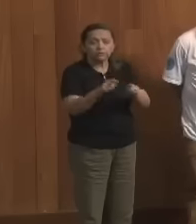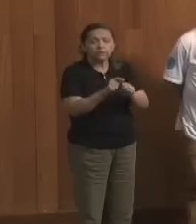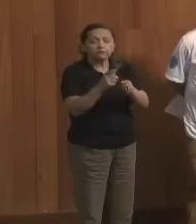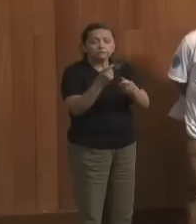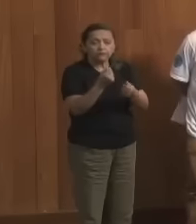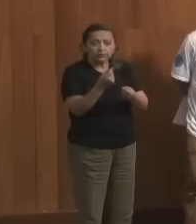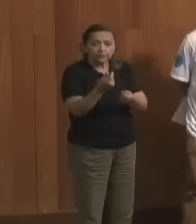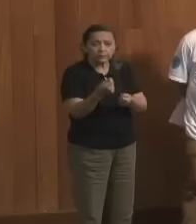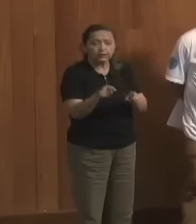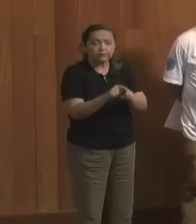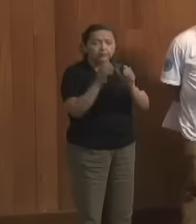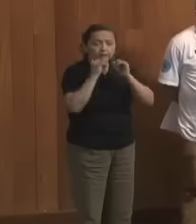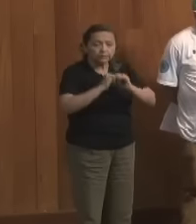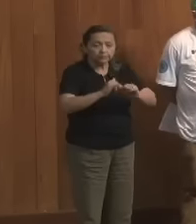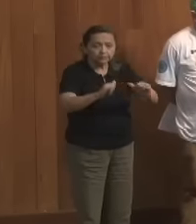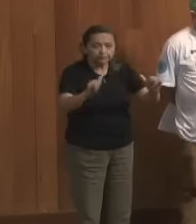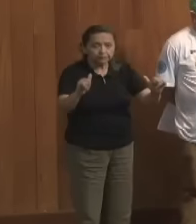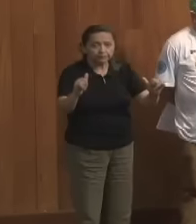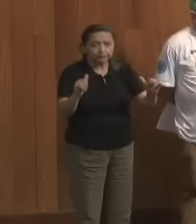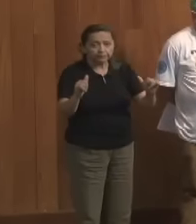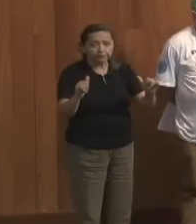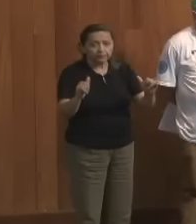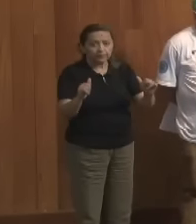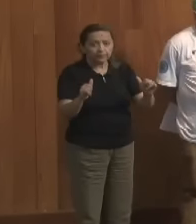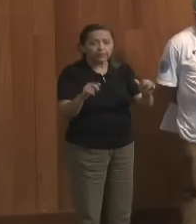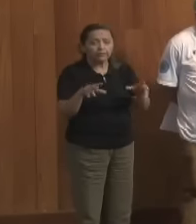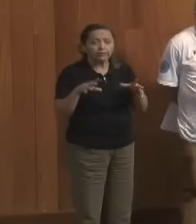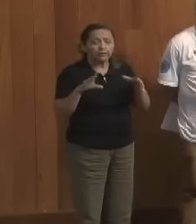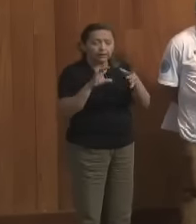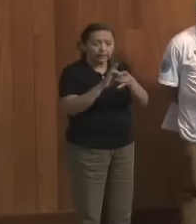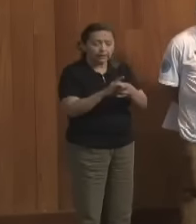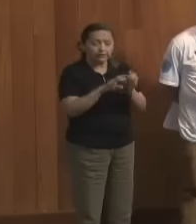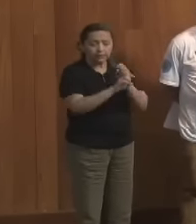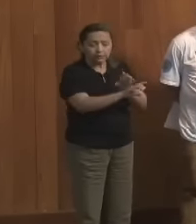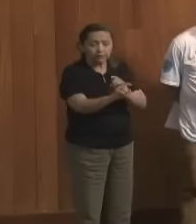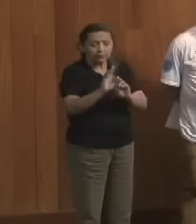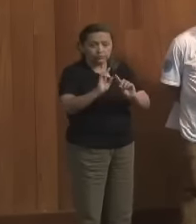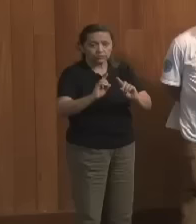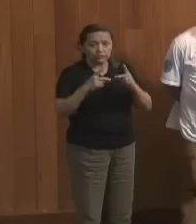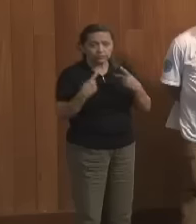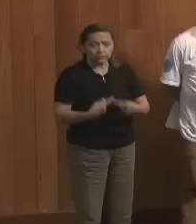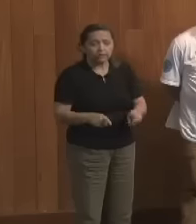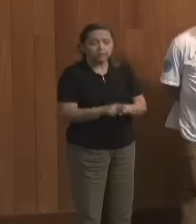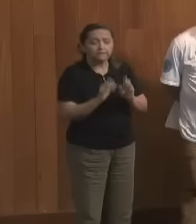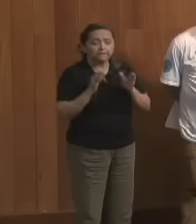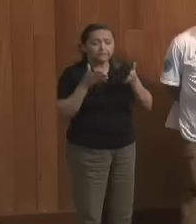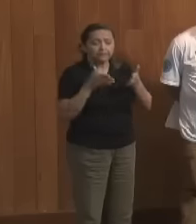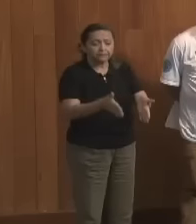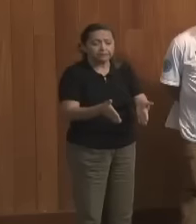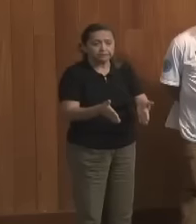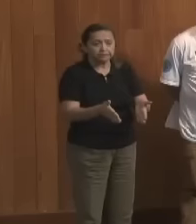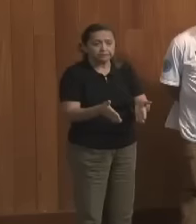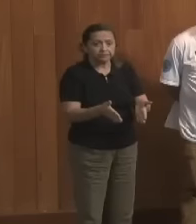financeiras, informação, que está ligada à educação e direitos humanos, participação,